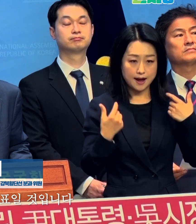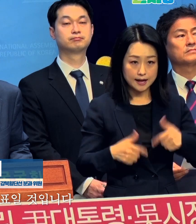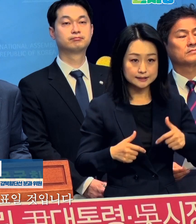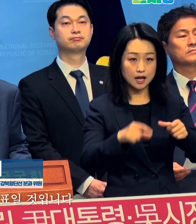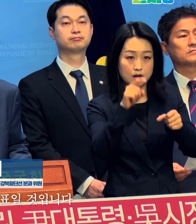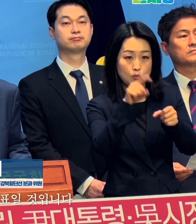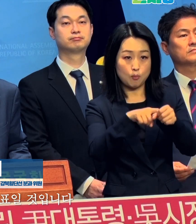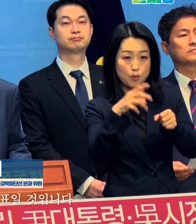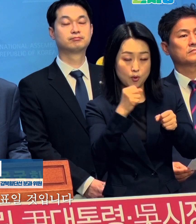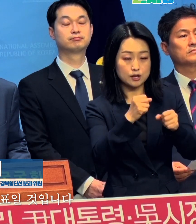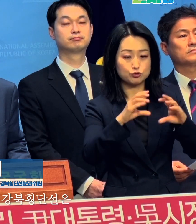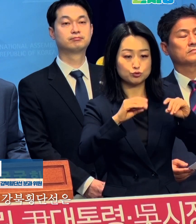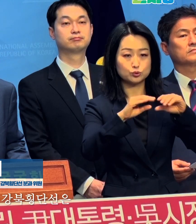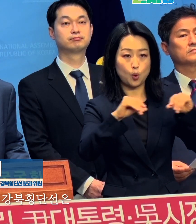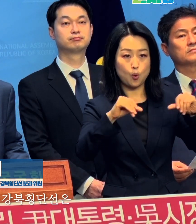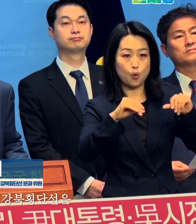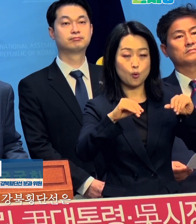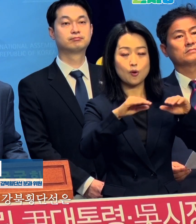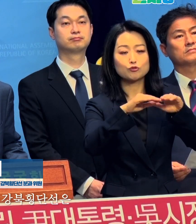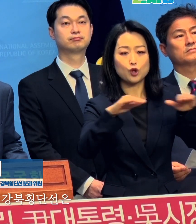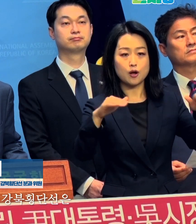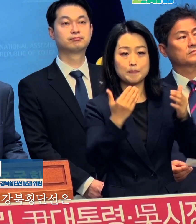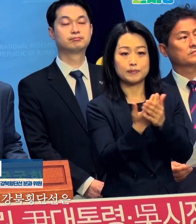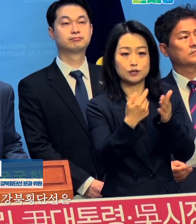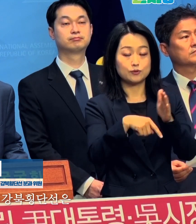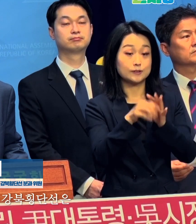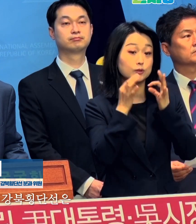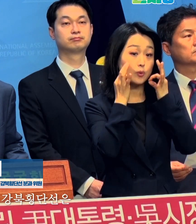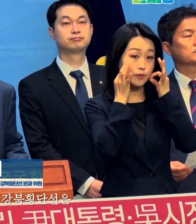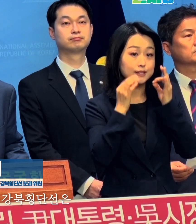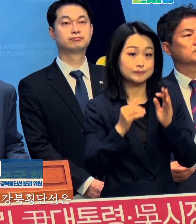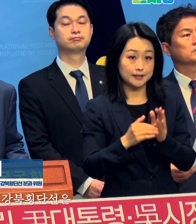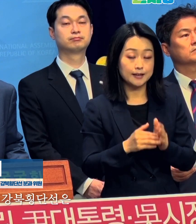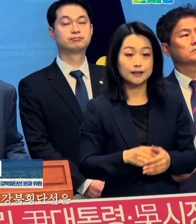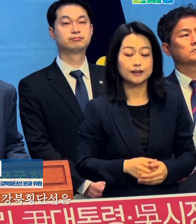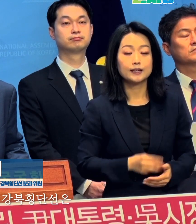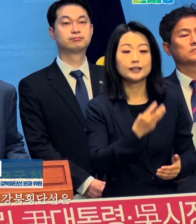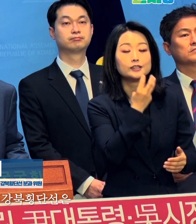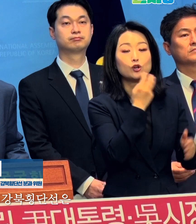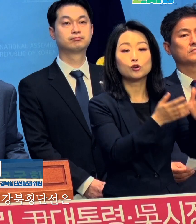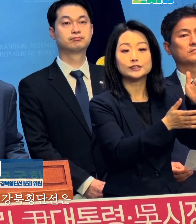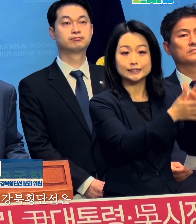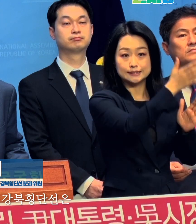목표일 것입니다. 서울시 입장으로 보면